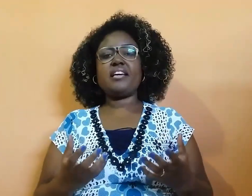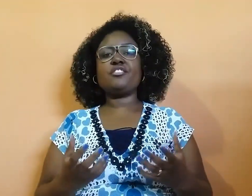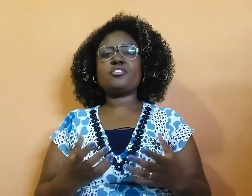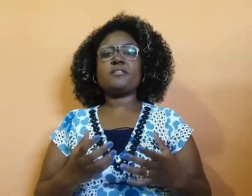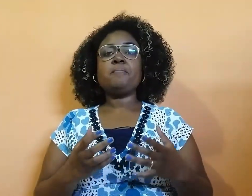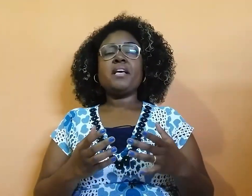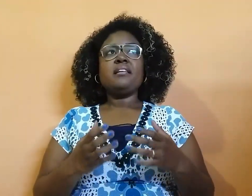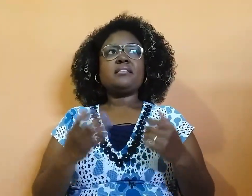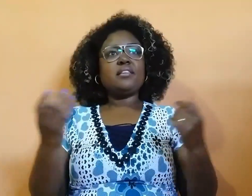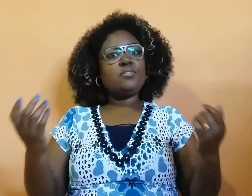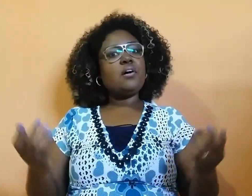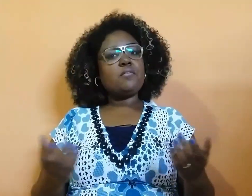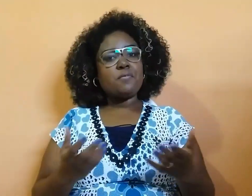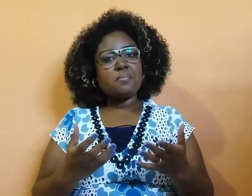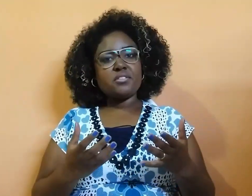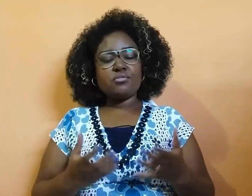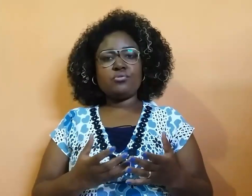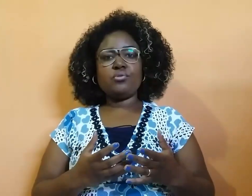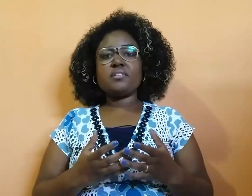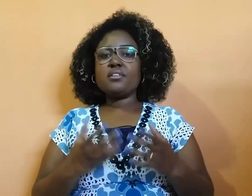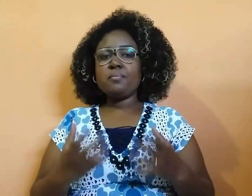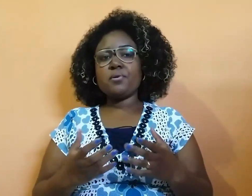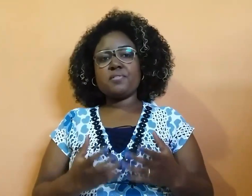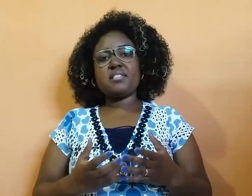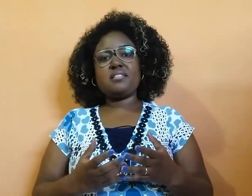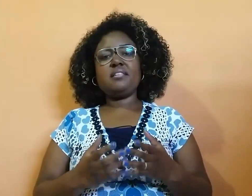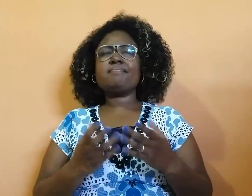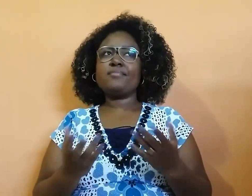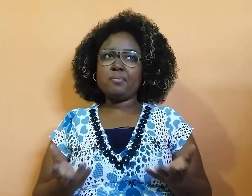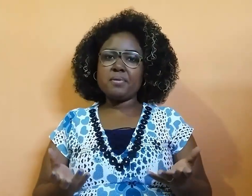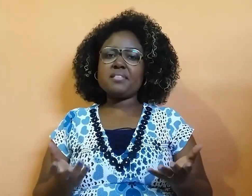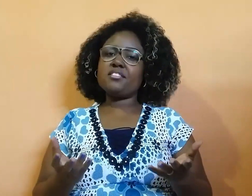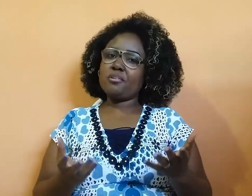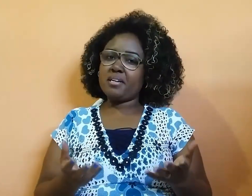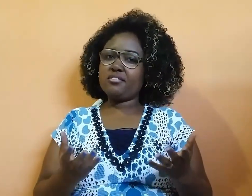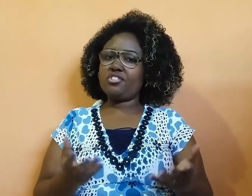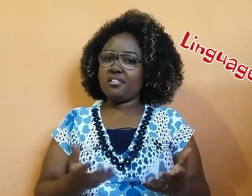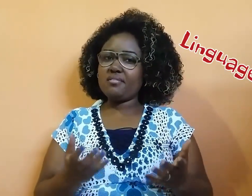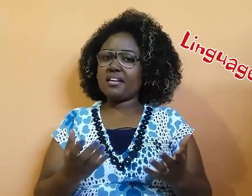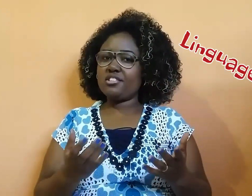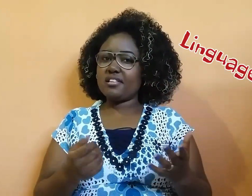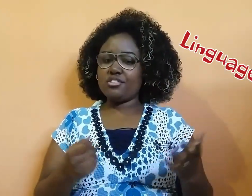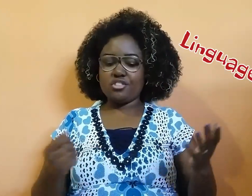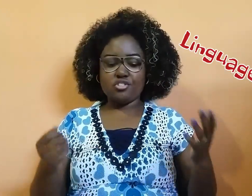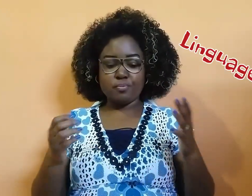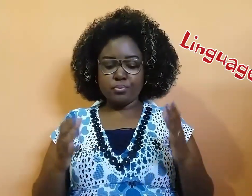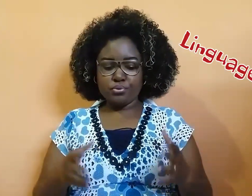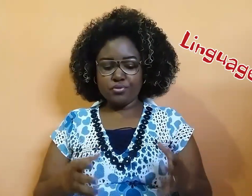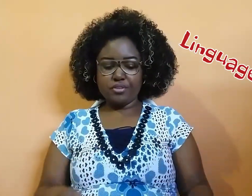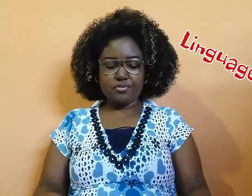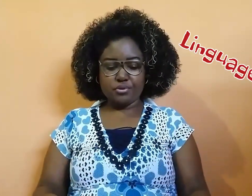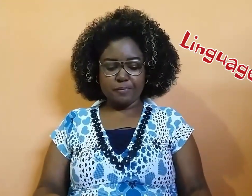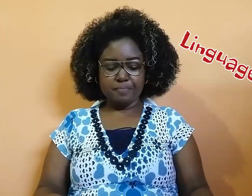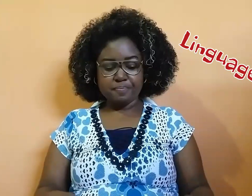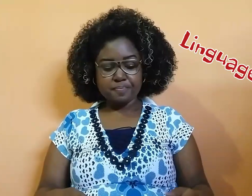ética então alguma estrutura tão boa assim não pode ser chamada de linguagem de gente por favor